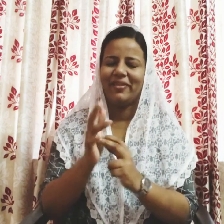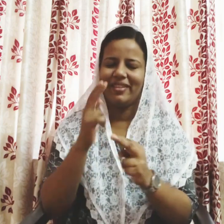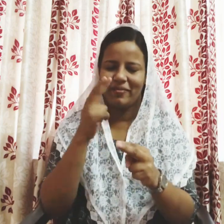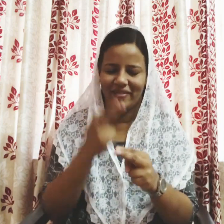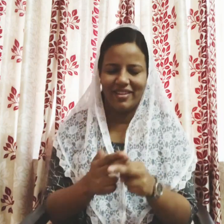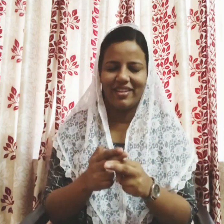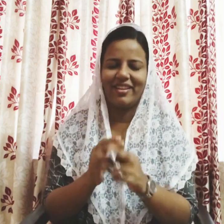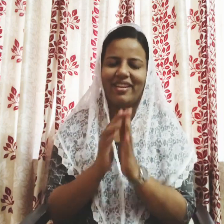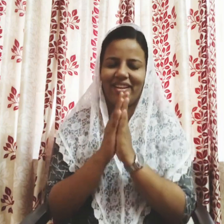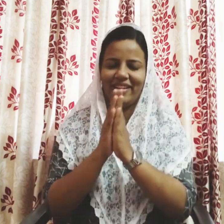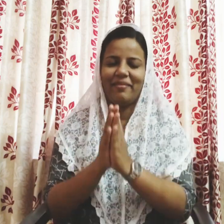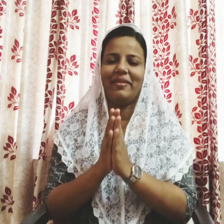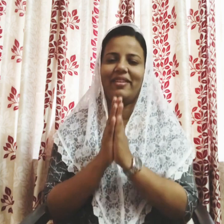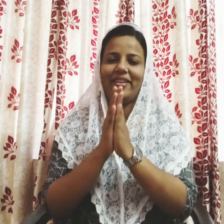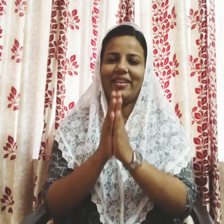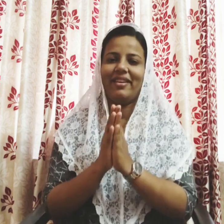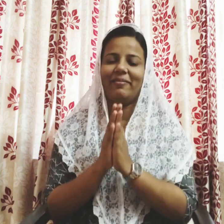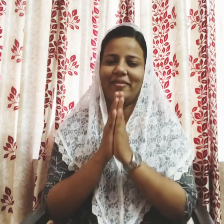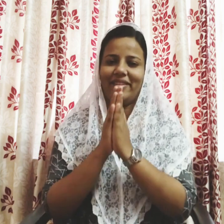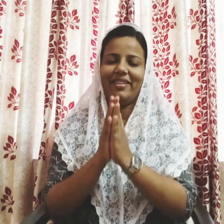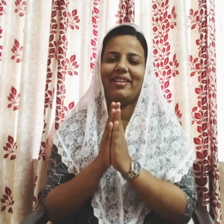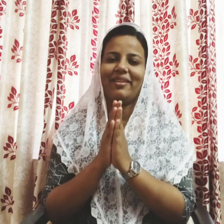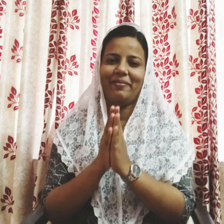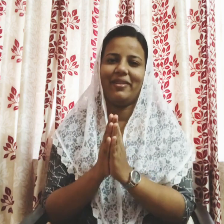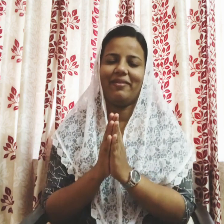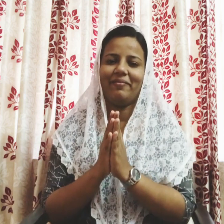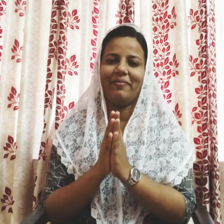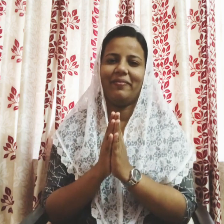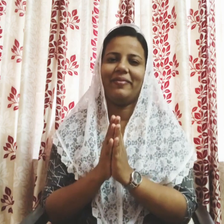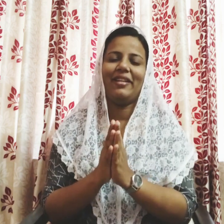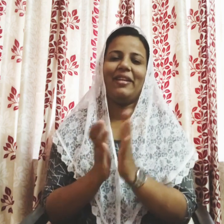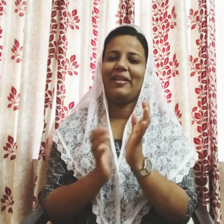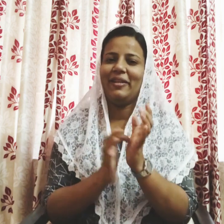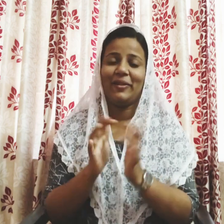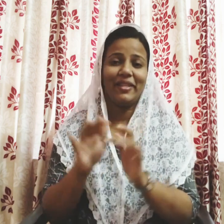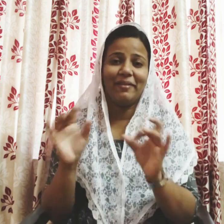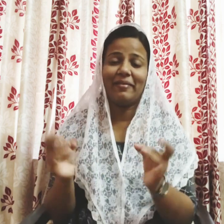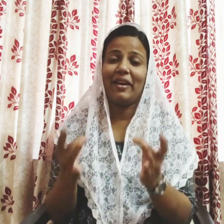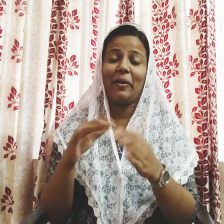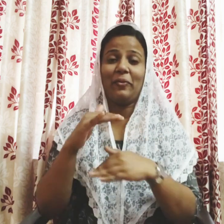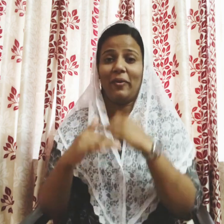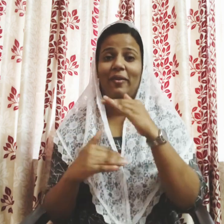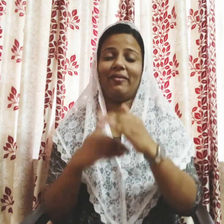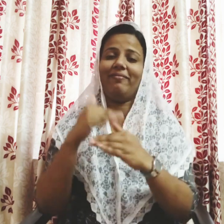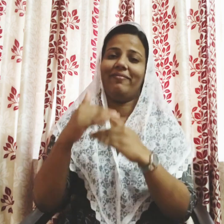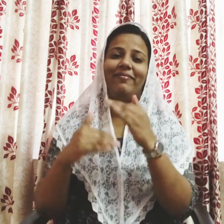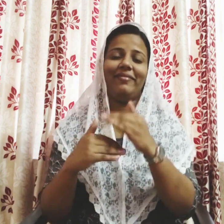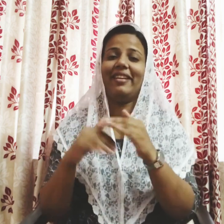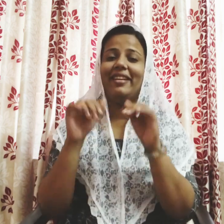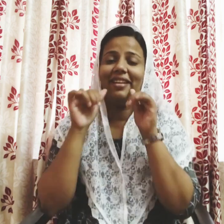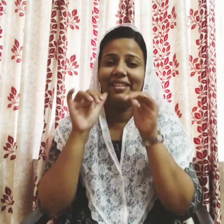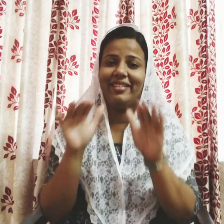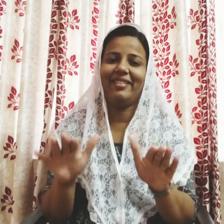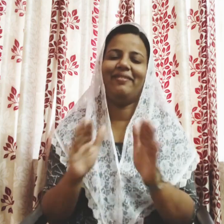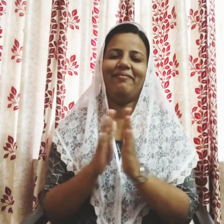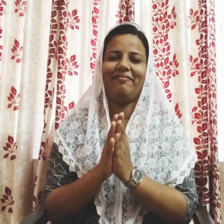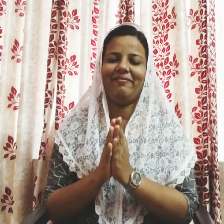യേശു ക്രിസ്തുവിൻ്റെ നാമത്തിൽ തന്നെ ആമേൻ, ആമേൻ, ആമേൻ. കർത്താവേ പകൽക്കാലം നിങ്ങളെ ധാരാളം ധാരാളമായിട്ട്